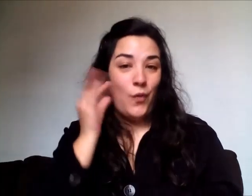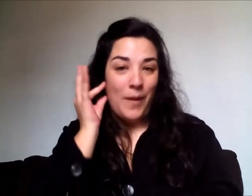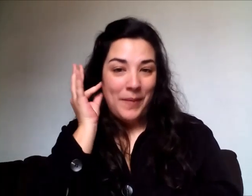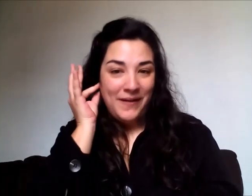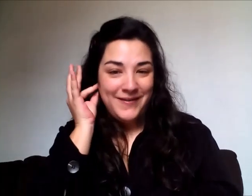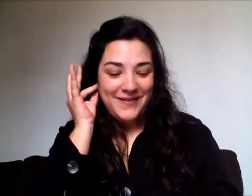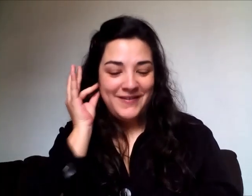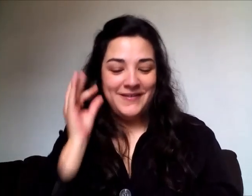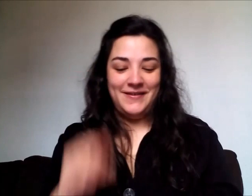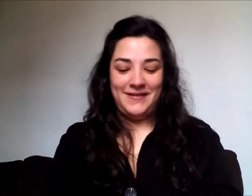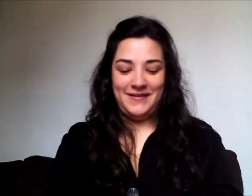guapa,